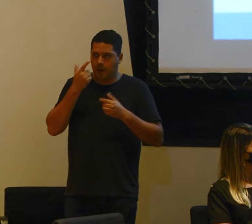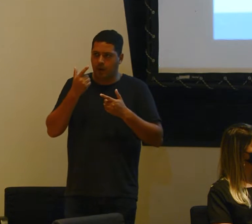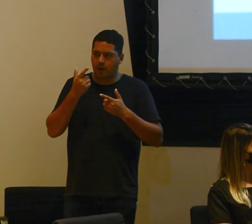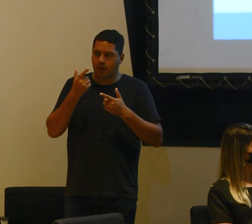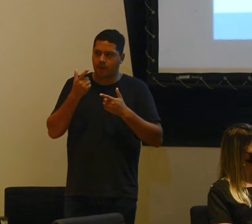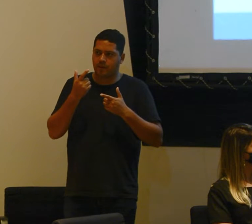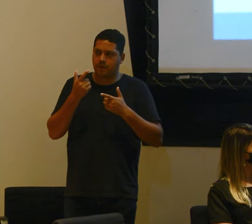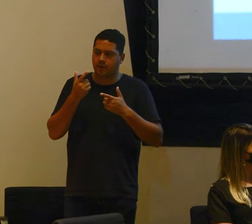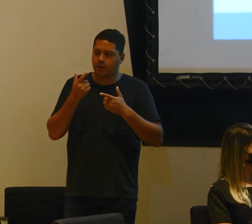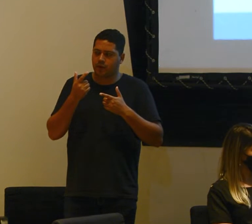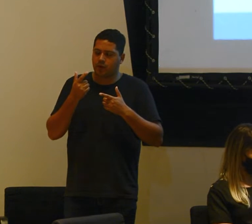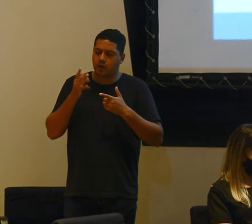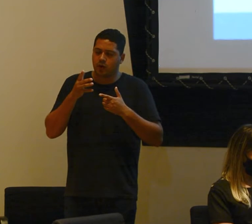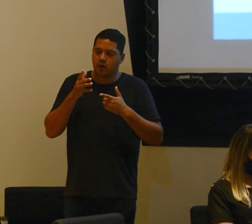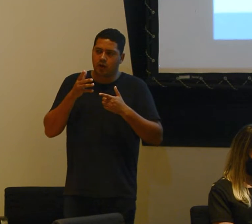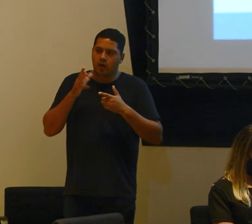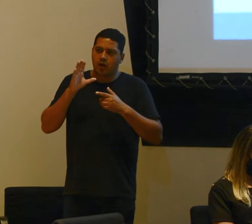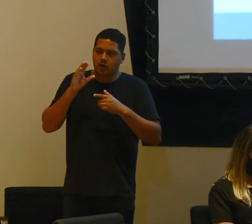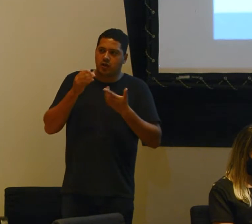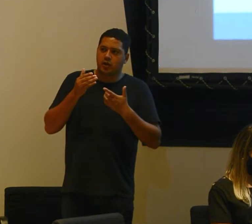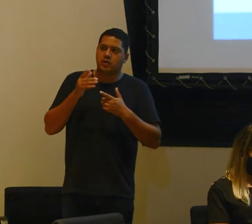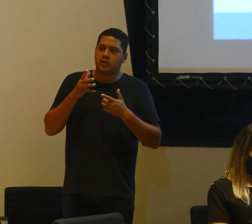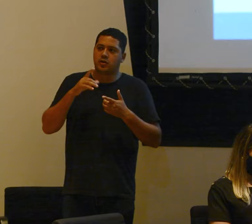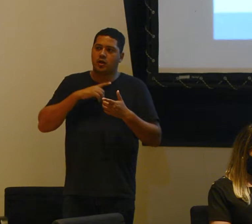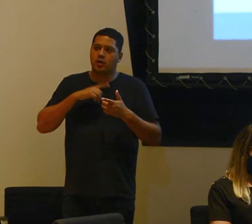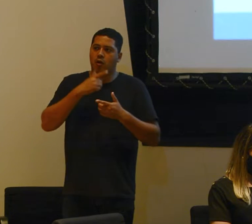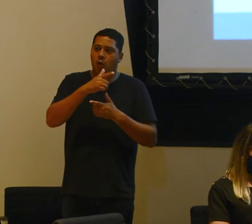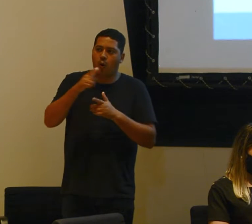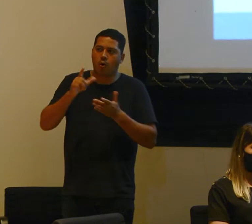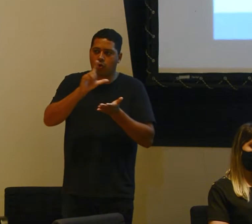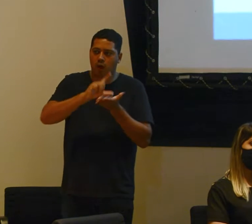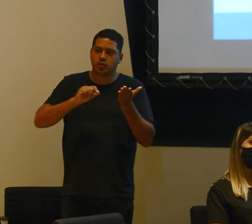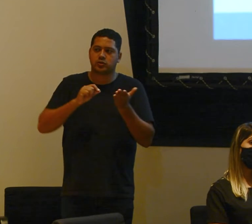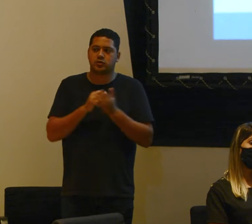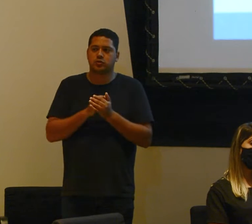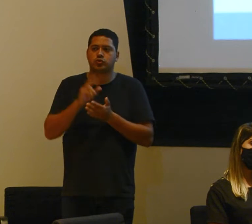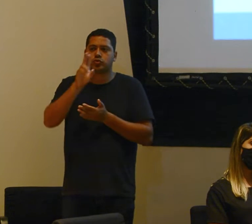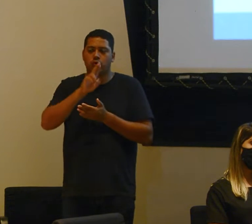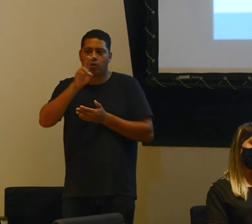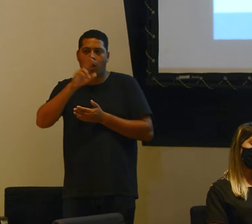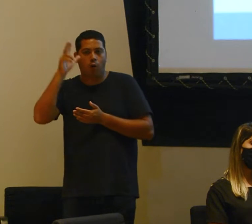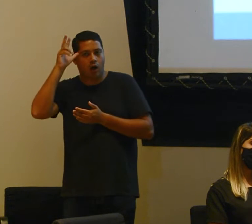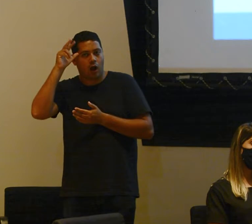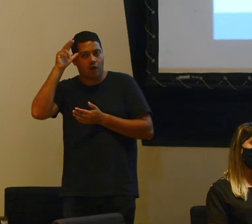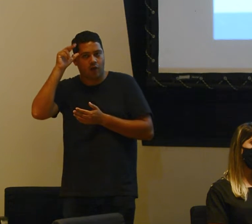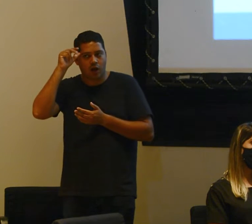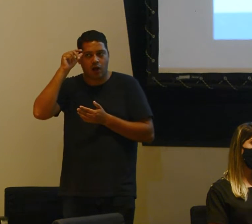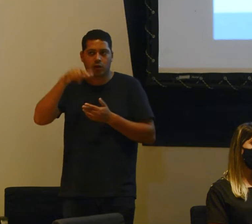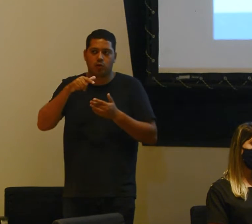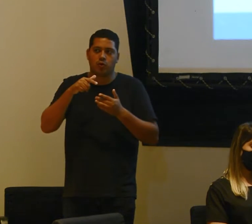terapêutico, ele já é científico, já existem muitos artigos sobre isso, sobre o uso do cavalo nas